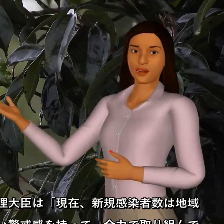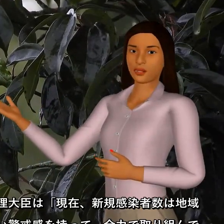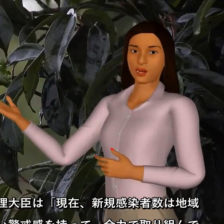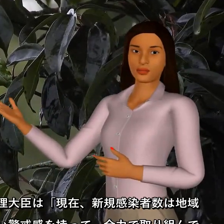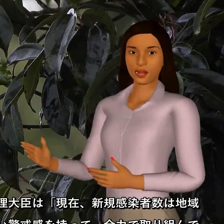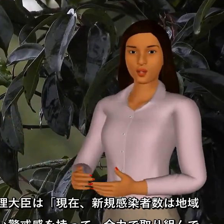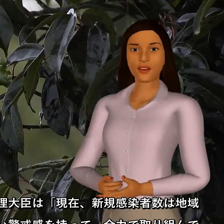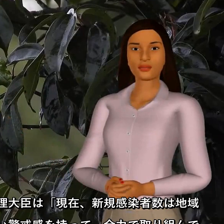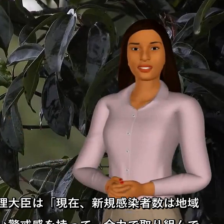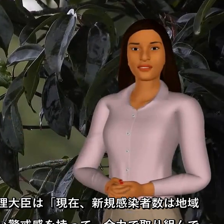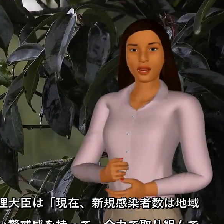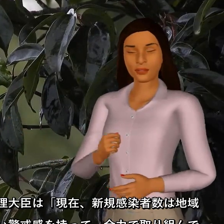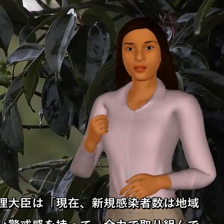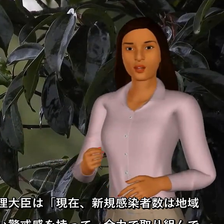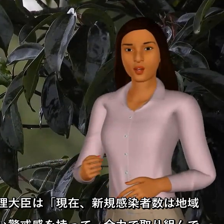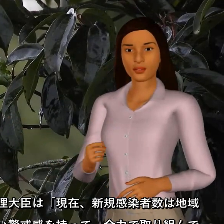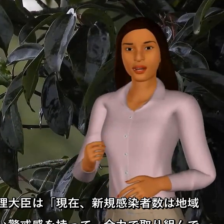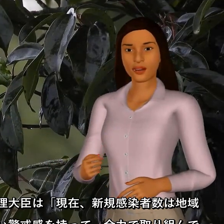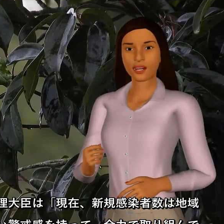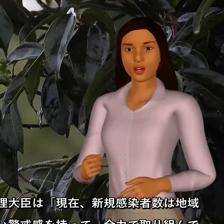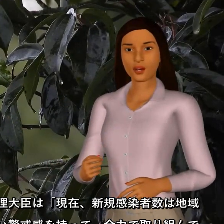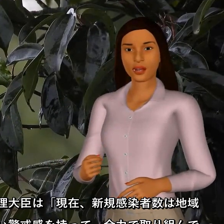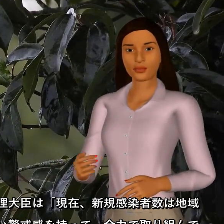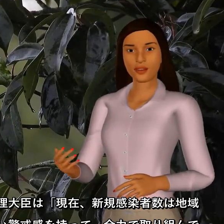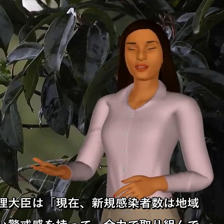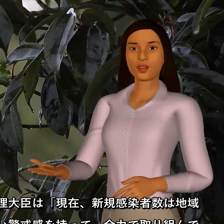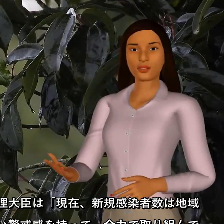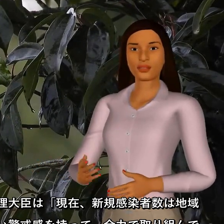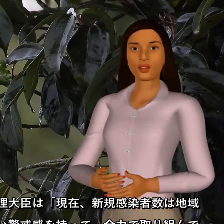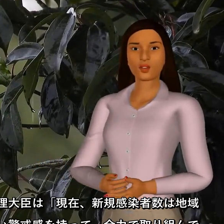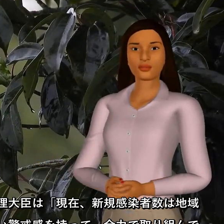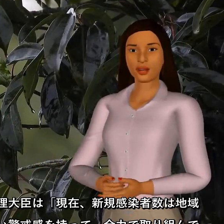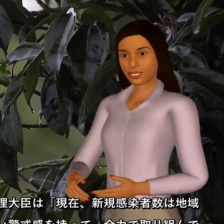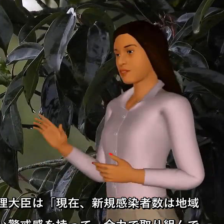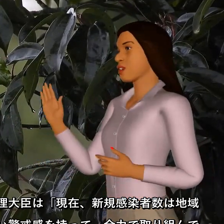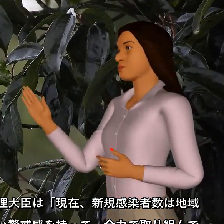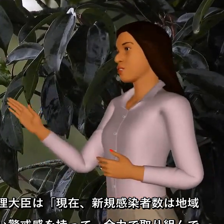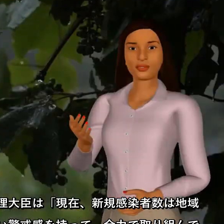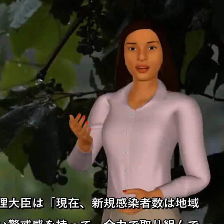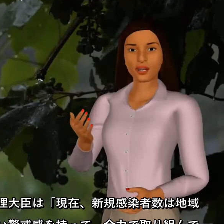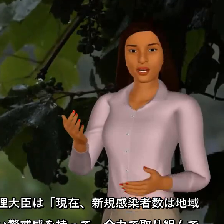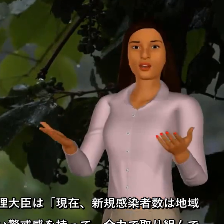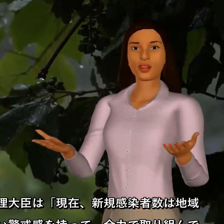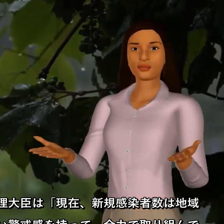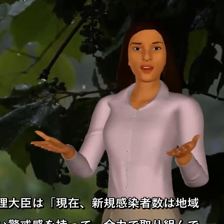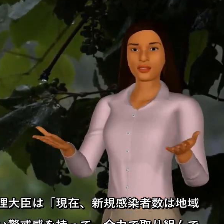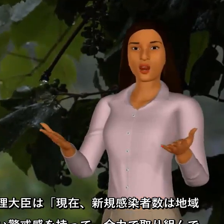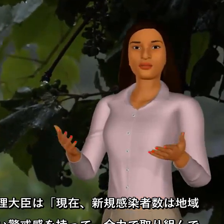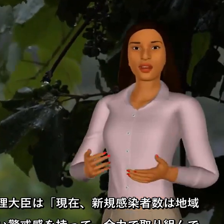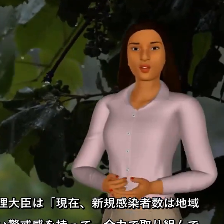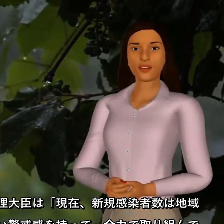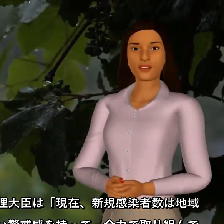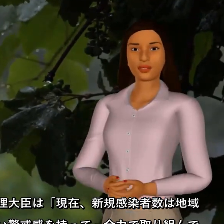一方、新型コロナウイルス対策について菅総理大臣は、現在、新規感染者数は地域